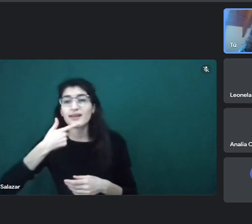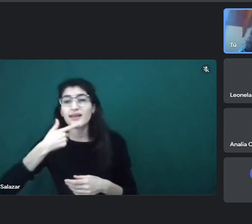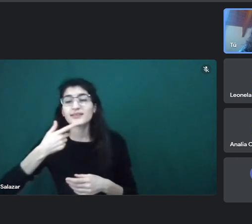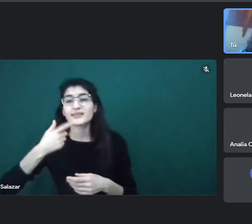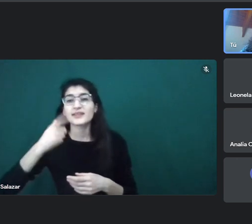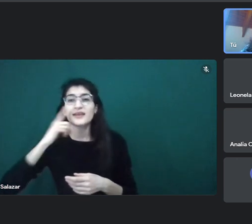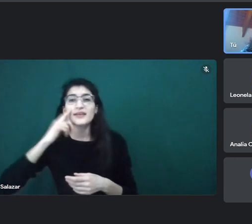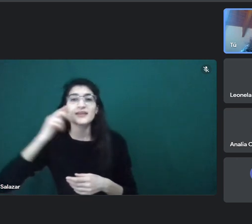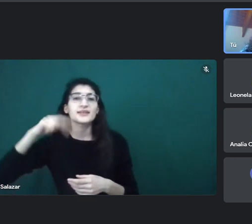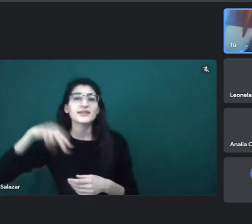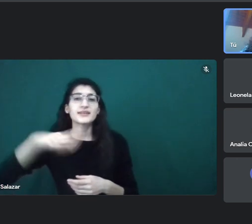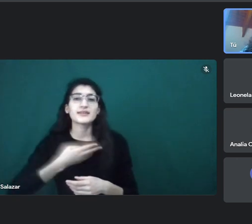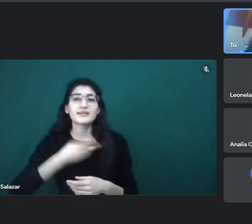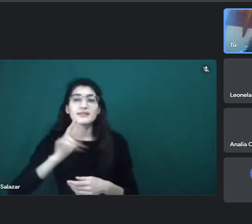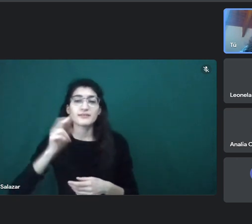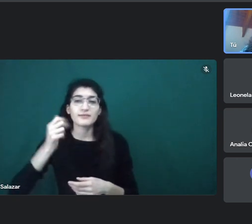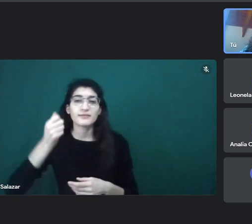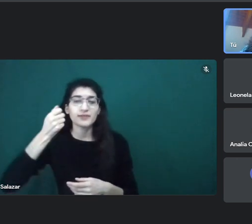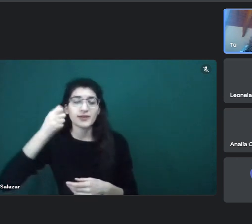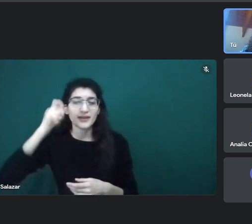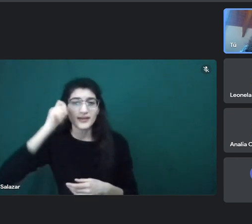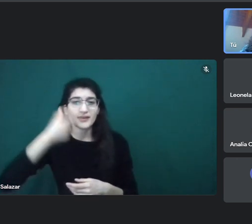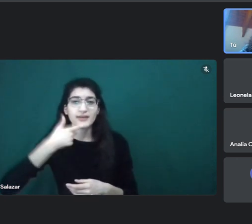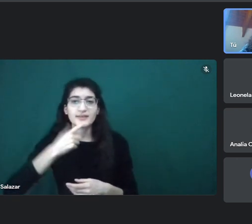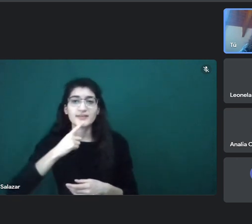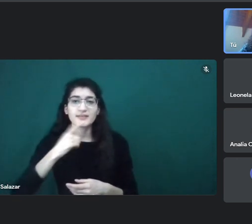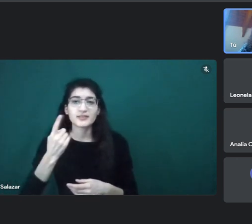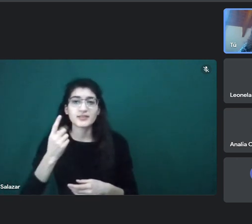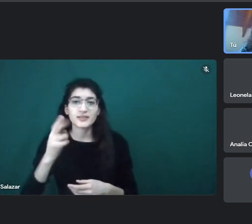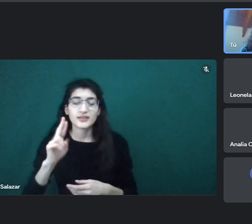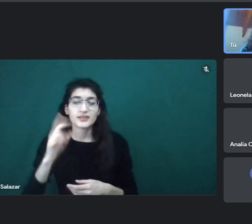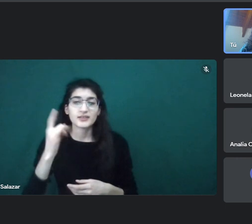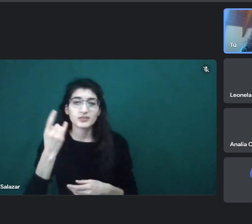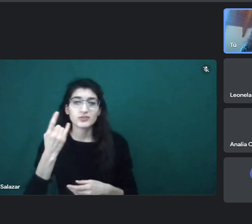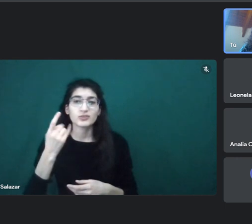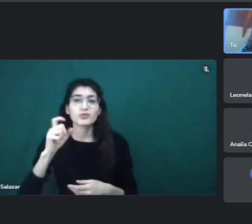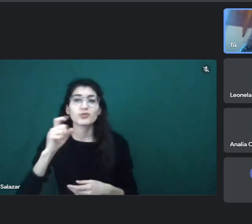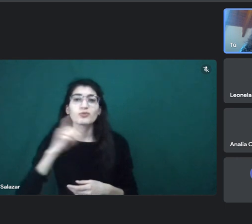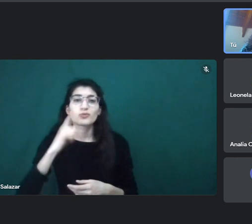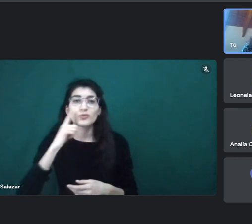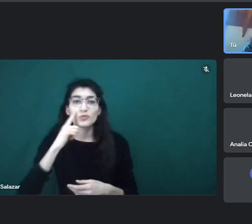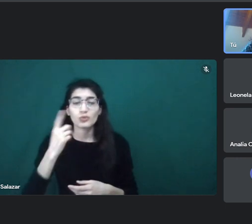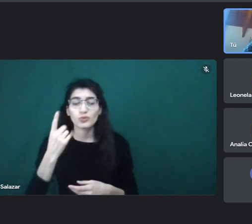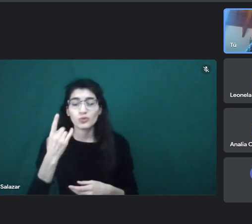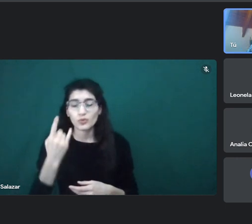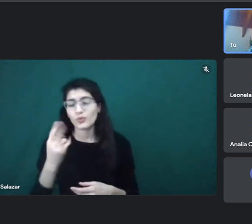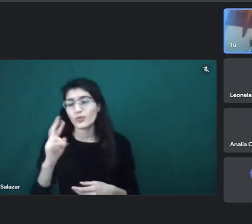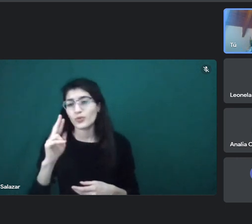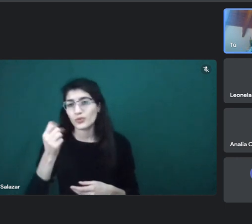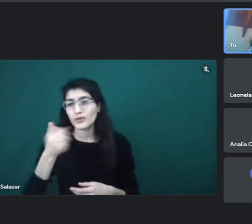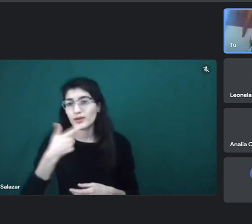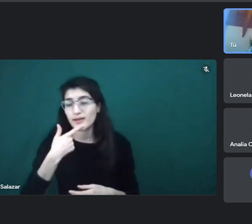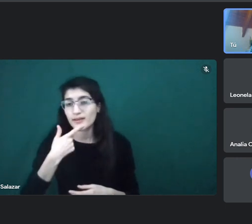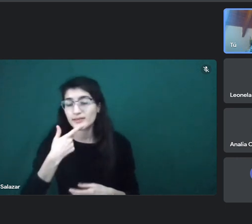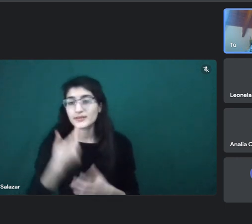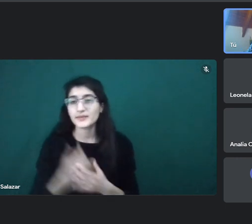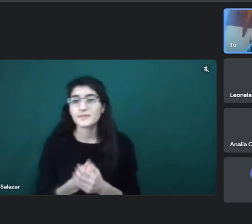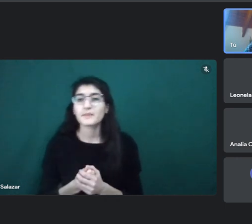tengo problema de que lo pasen por el traductor, pero si ustedes no lo saben analizar, o sea, no podemos avanzar, ¿sí?